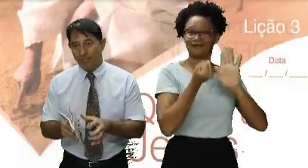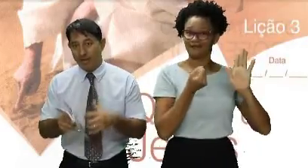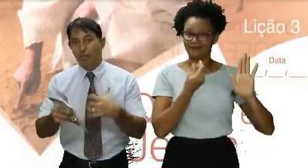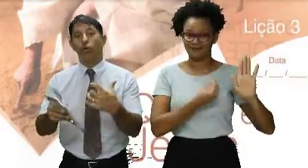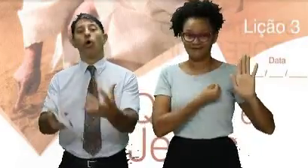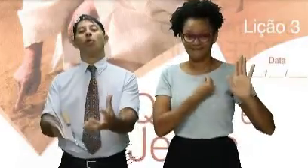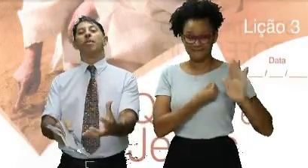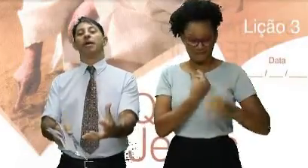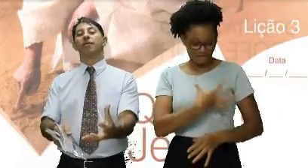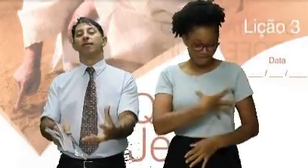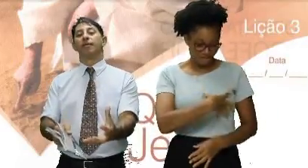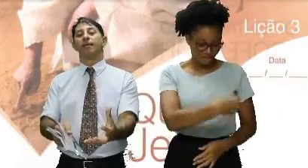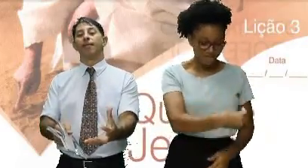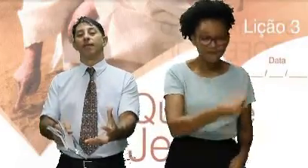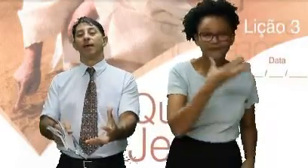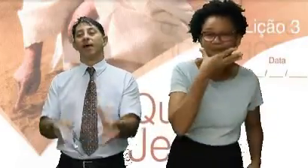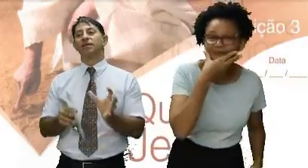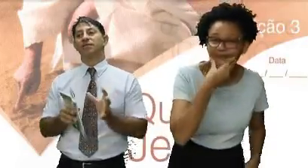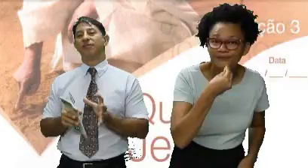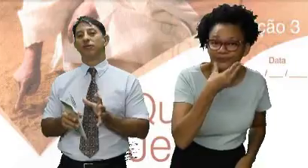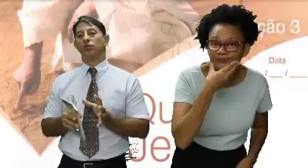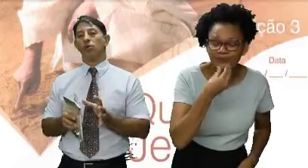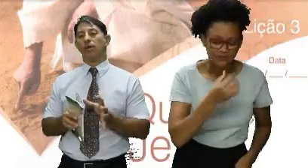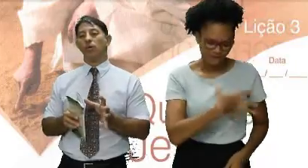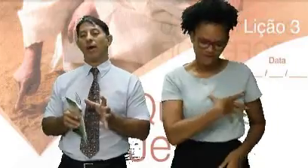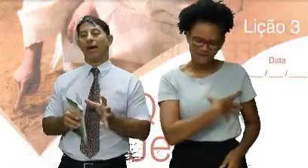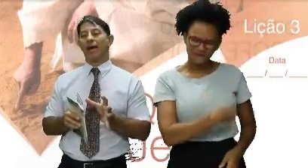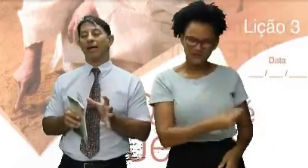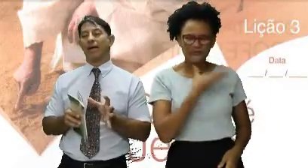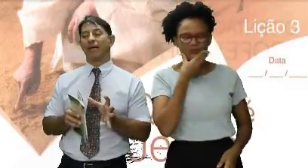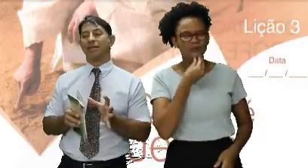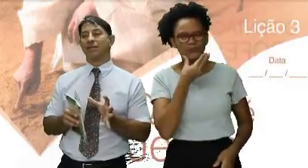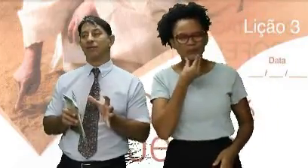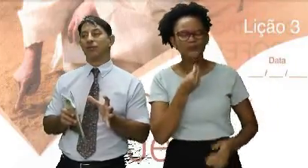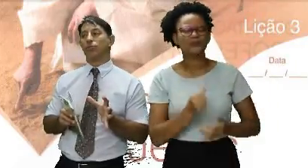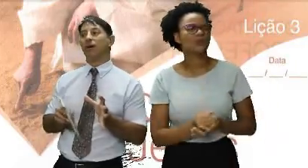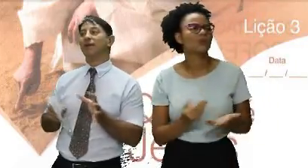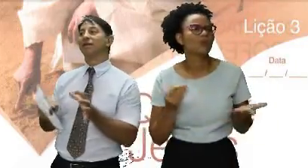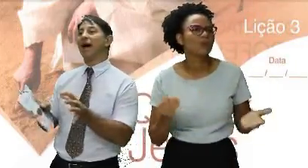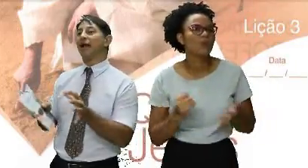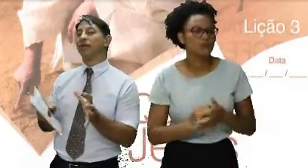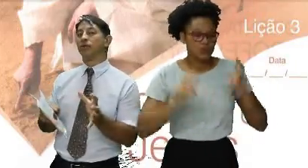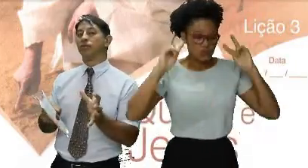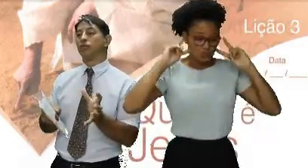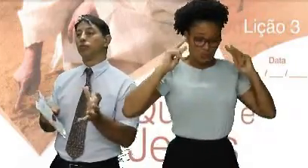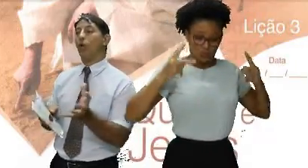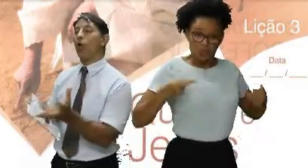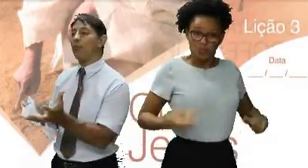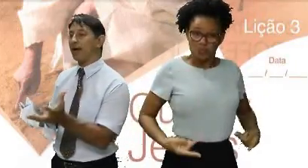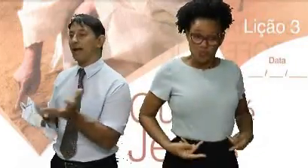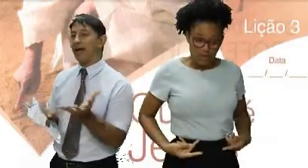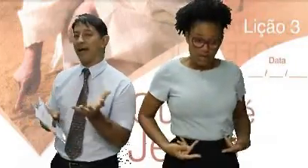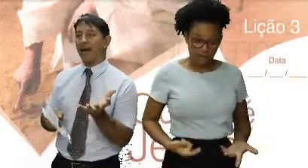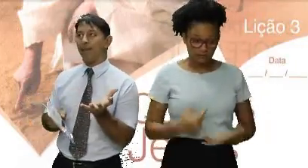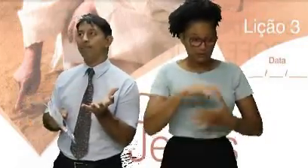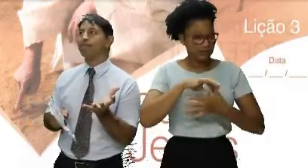exemplo, filho do homem. Esse filho do homem não é na questão de humanidade do